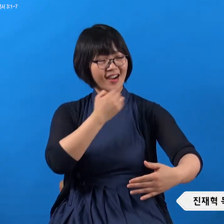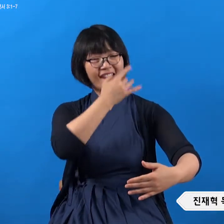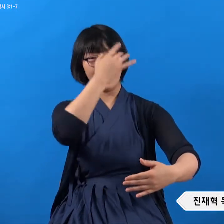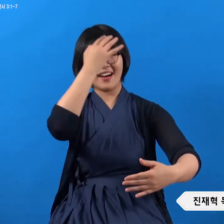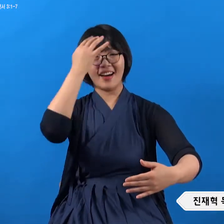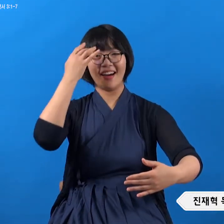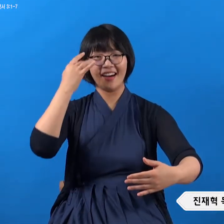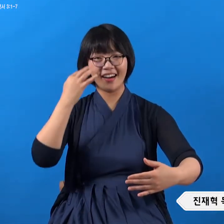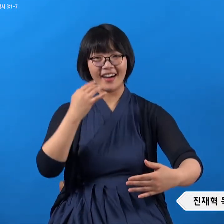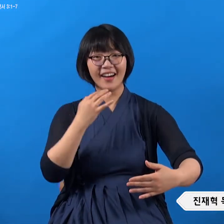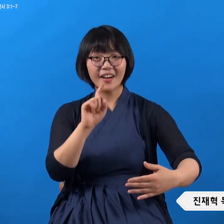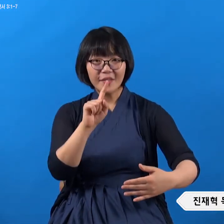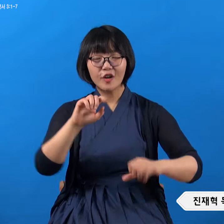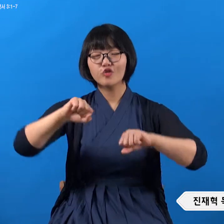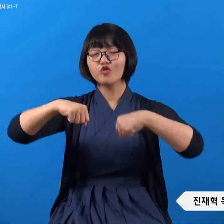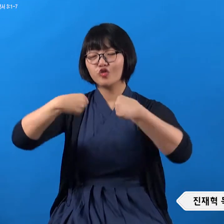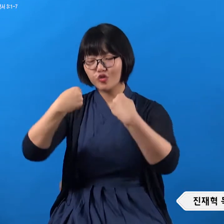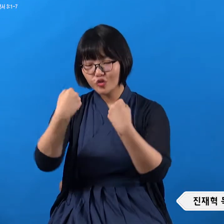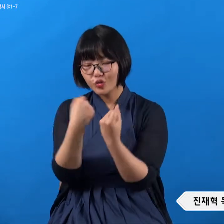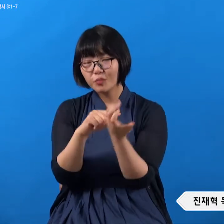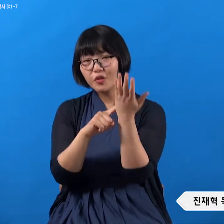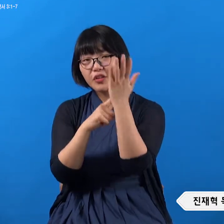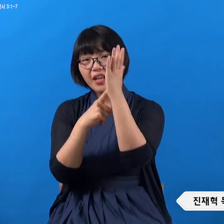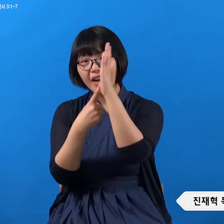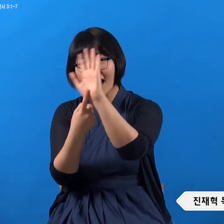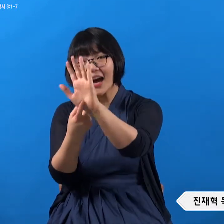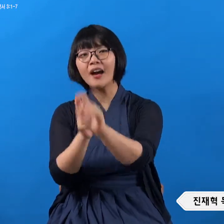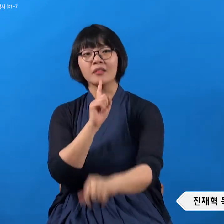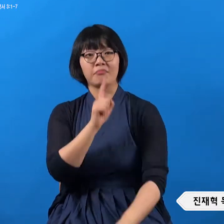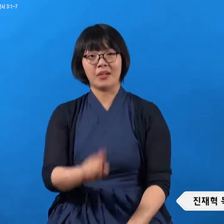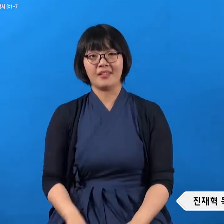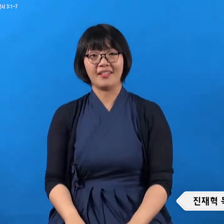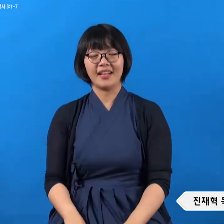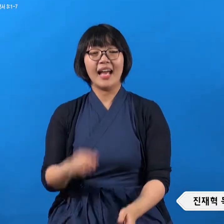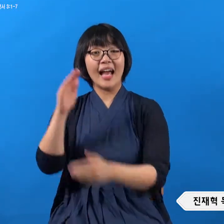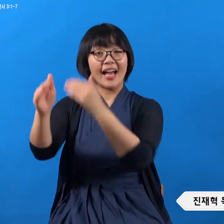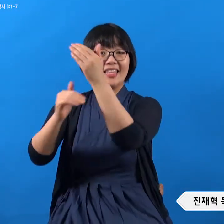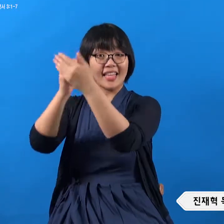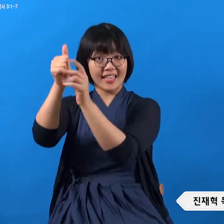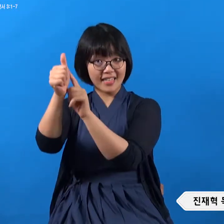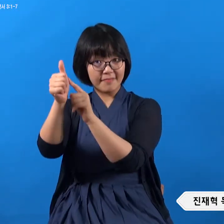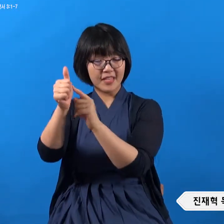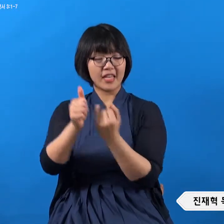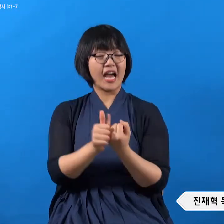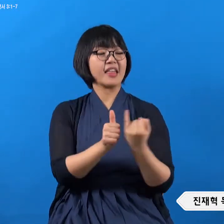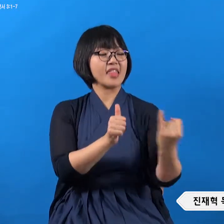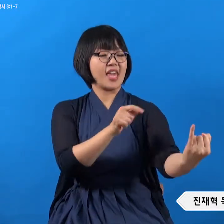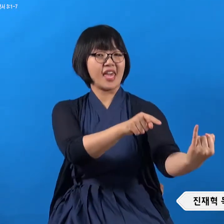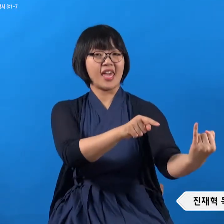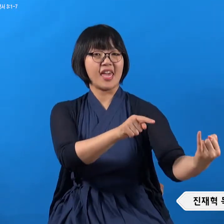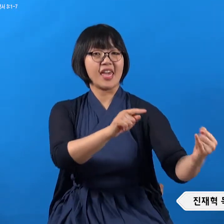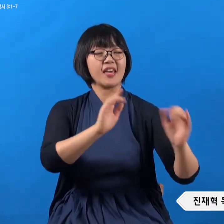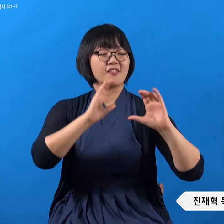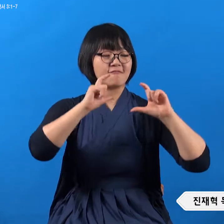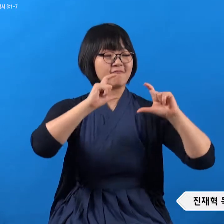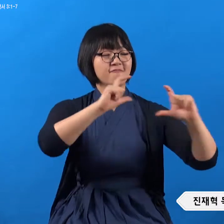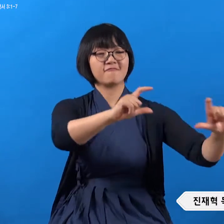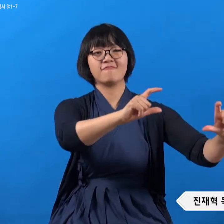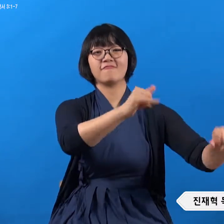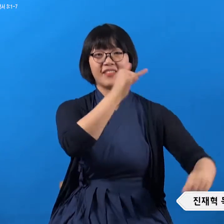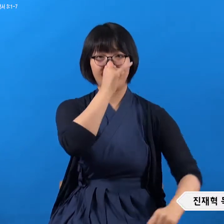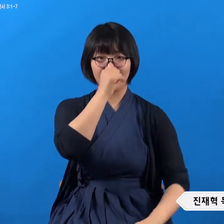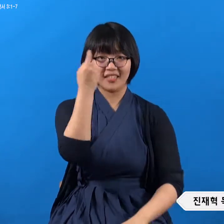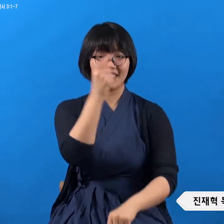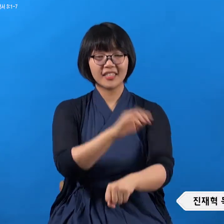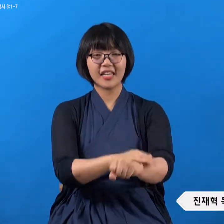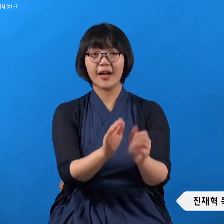순종함으로 단장하라. 바로 이것이 아내들을 향한 하나님의 말씀입니다. 잠언